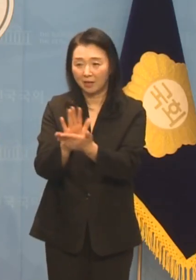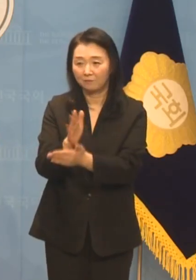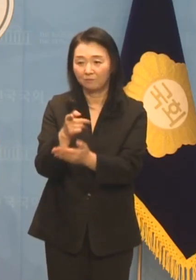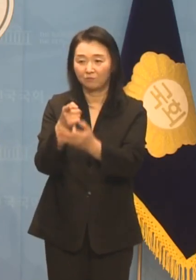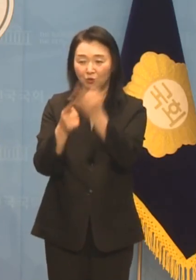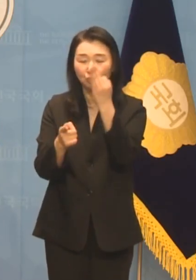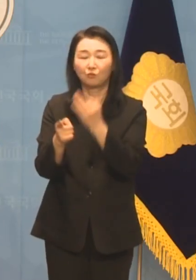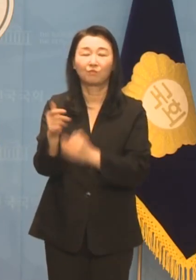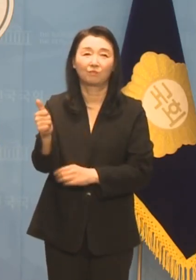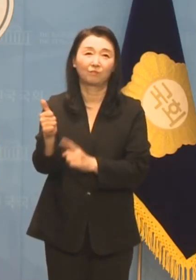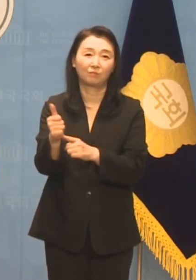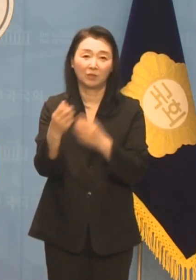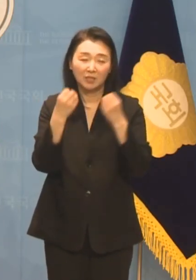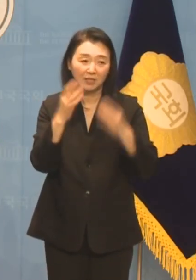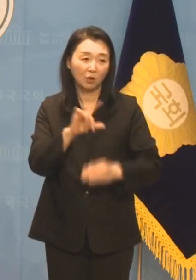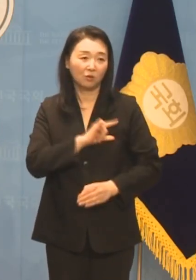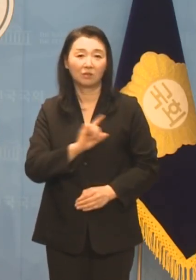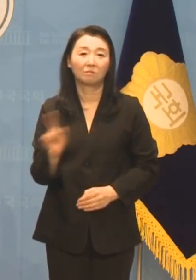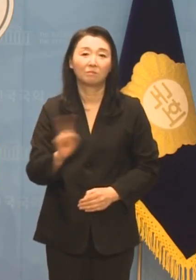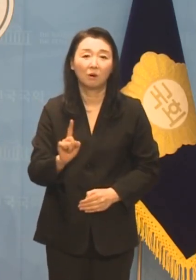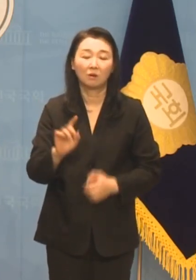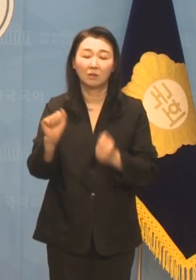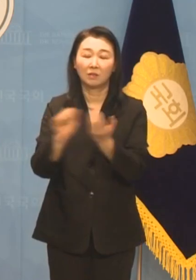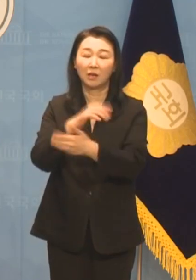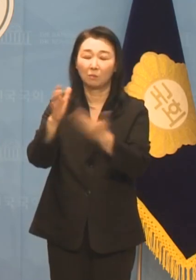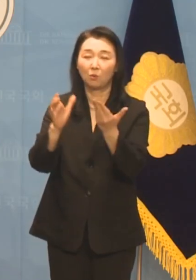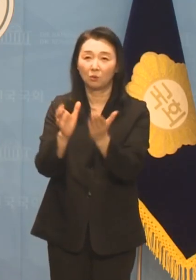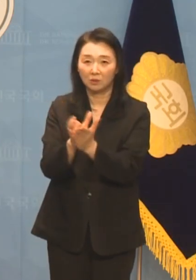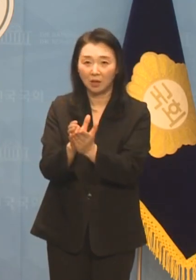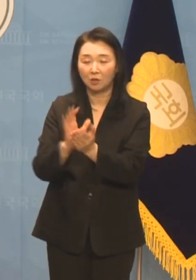새로운 직함은 가히 내란본당 국민의힘